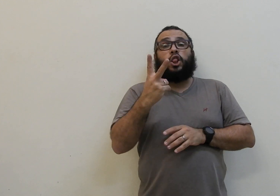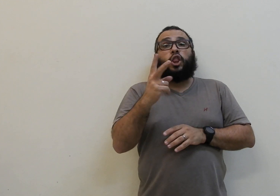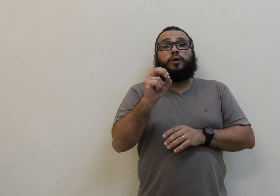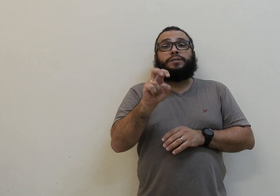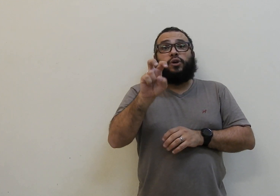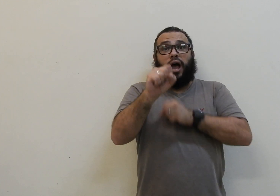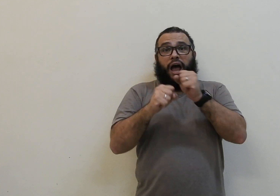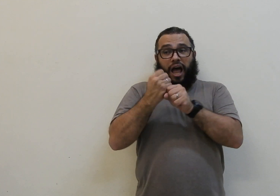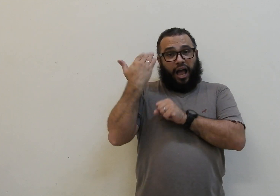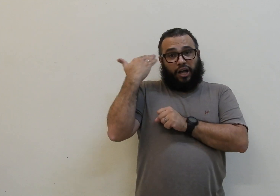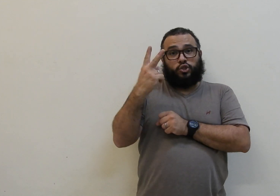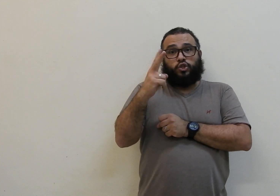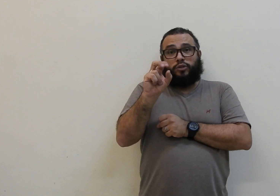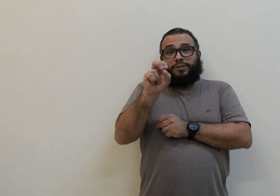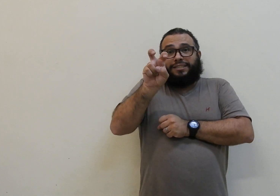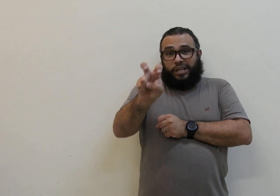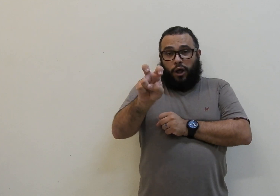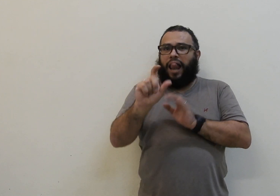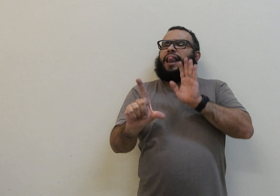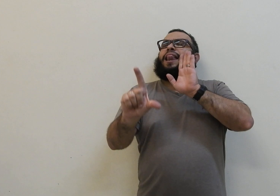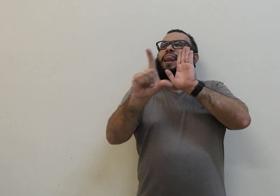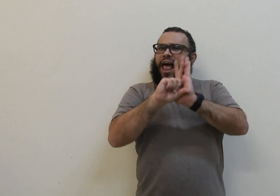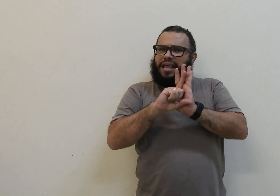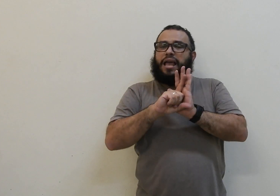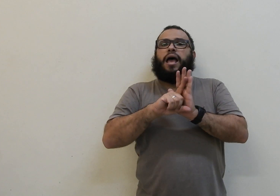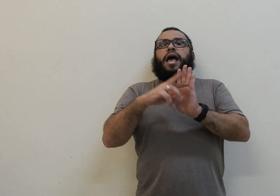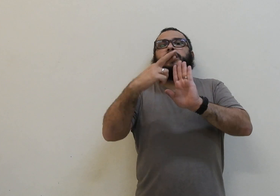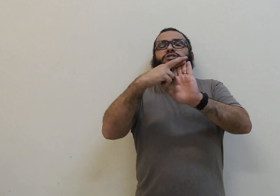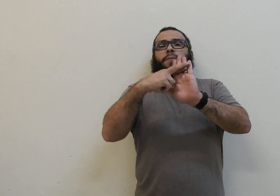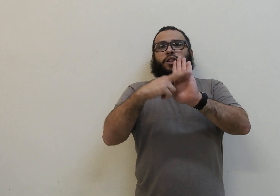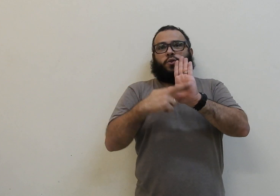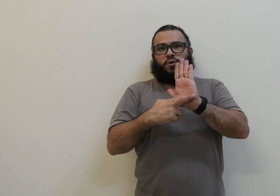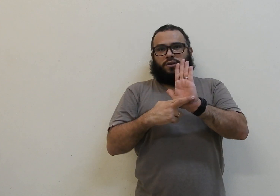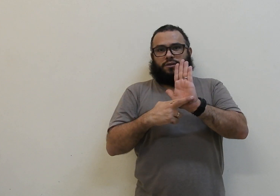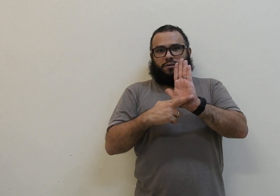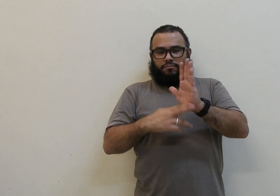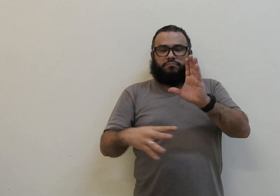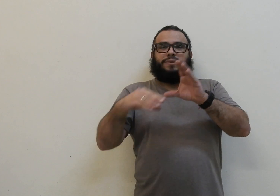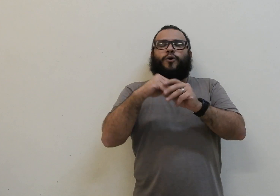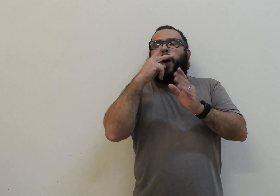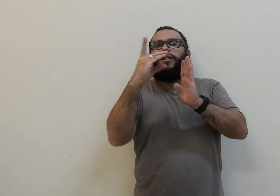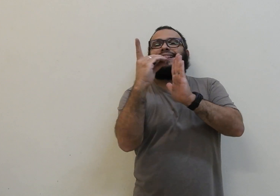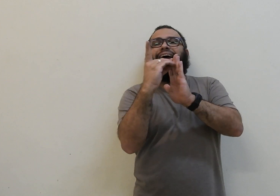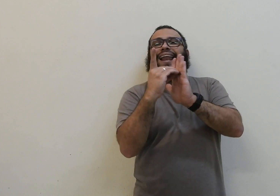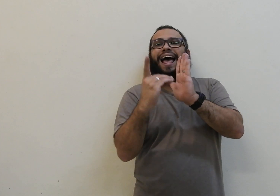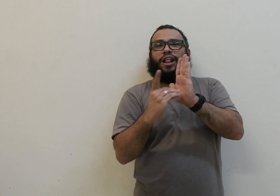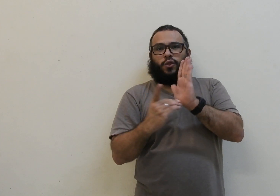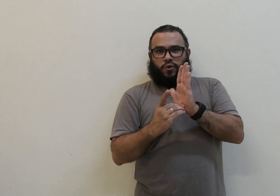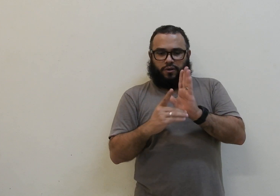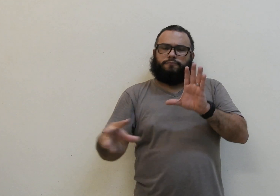surda. Em 2005, há um complemento dessa lei, que é a